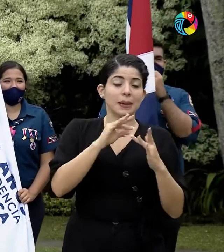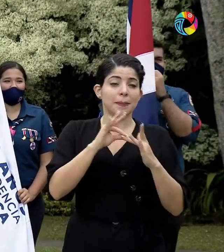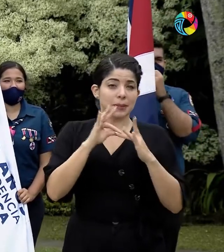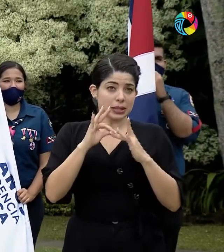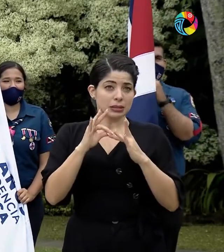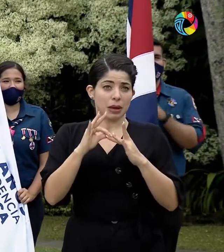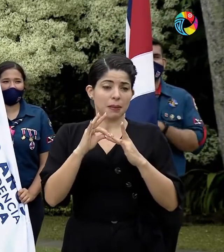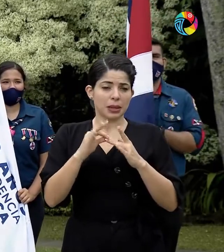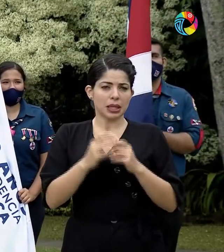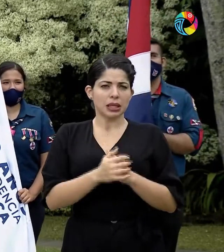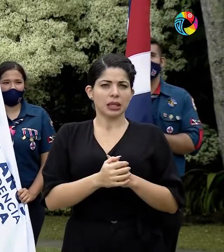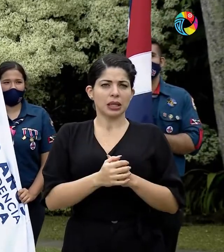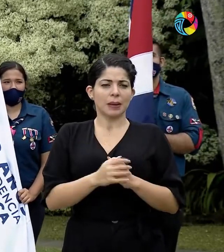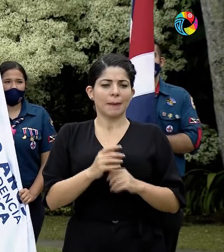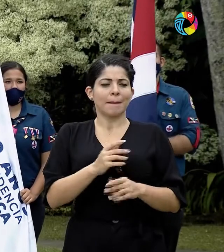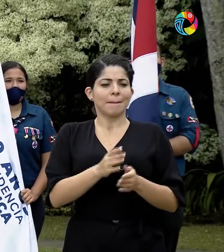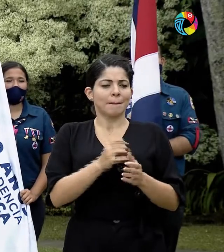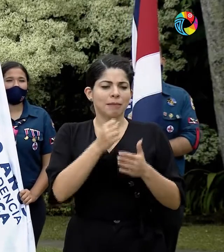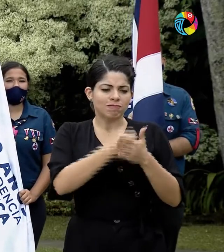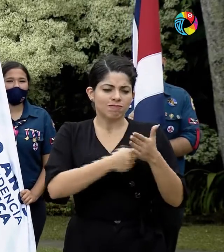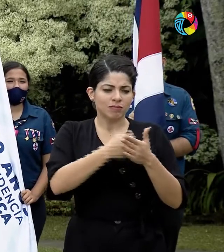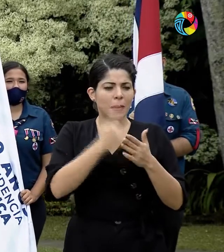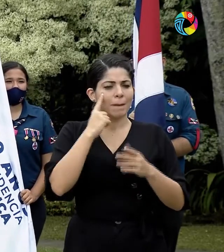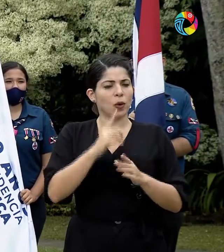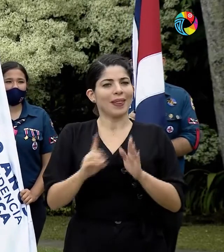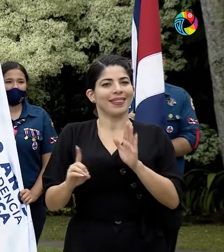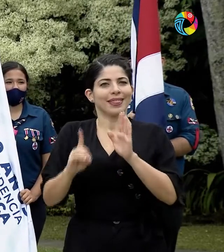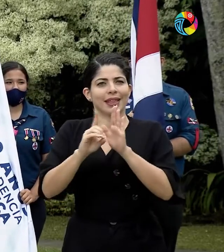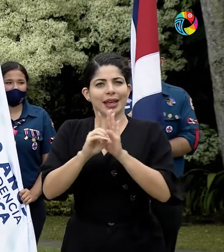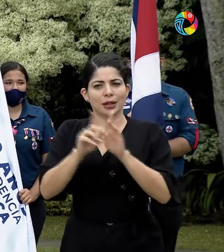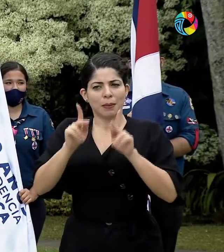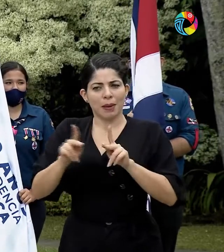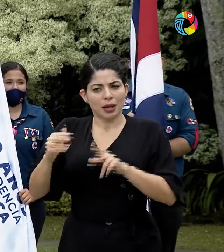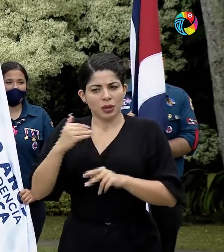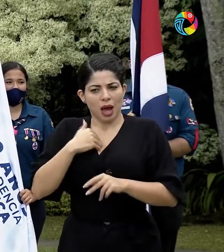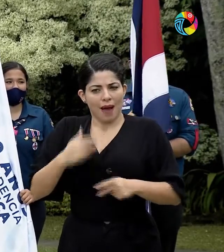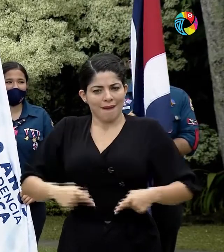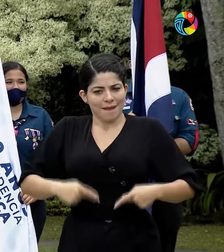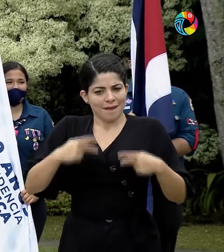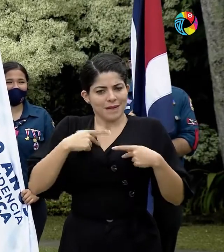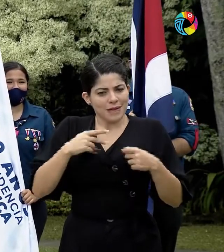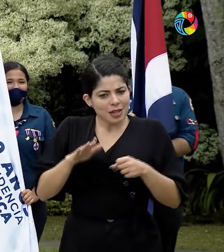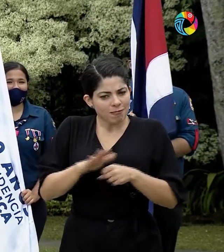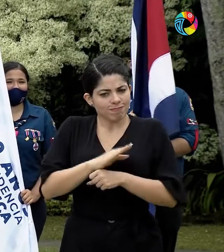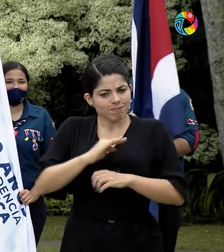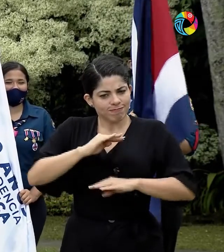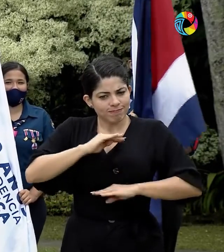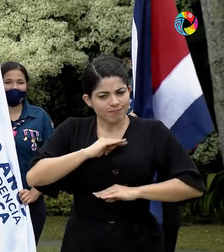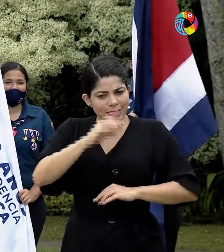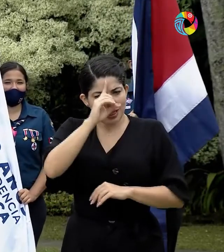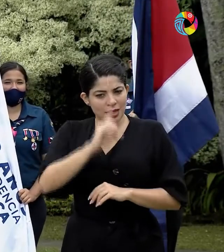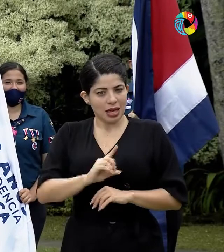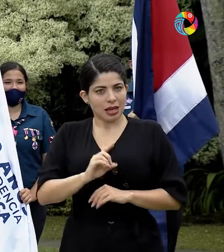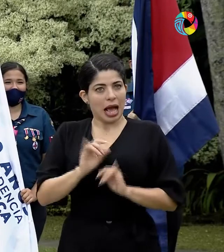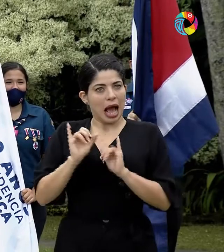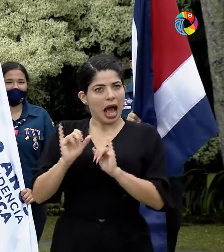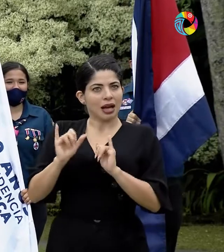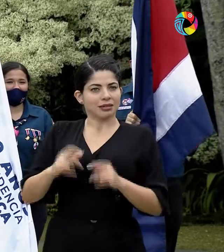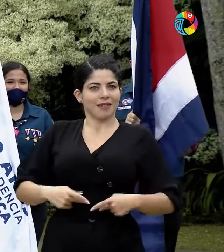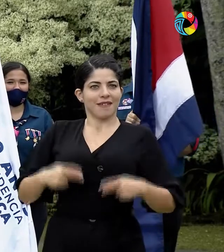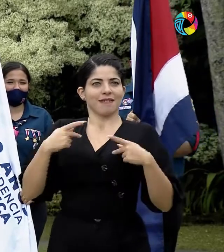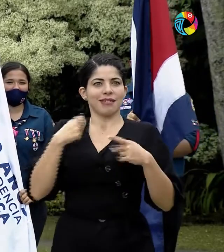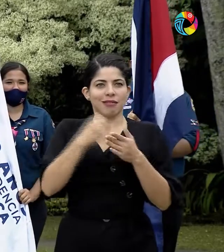especialmente por el derecho a una vida plena y digna. Así lo ha entendido y vivido doña